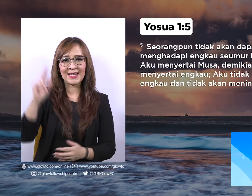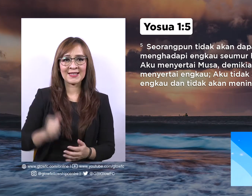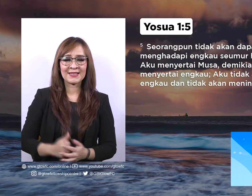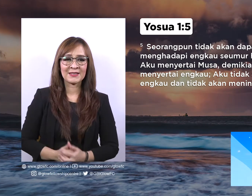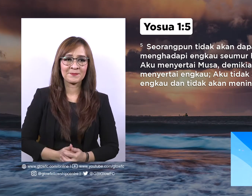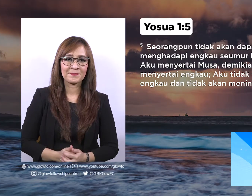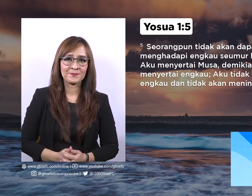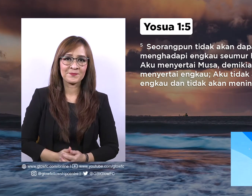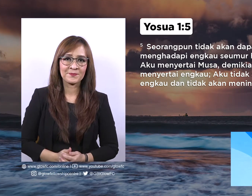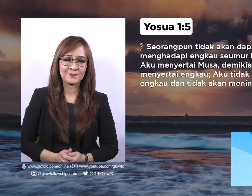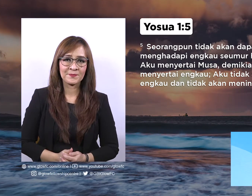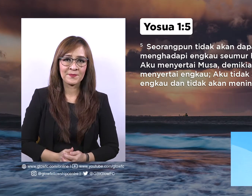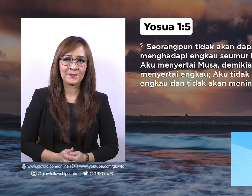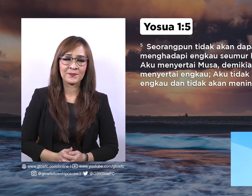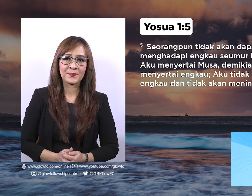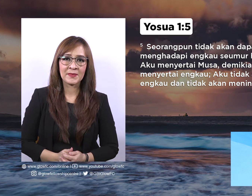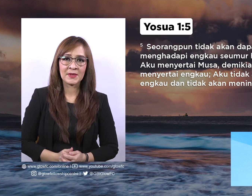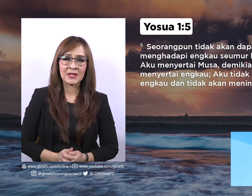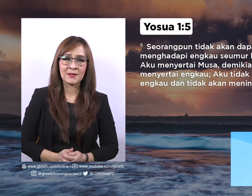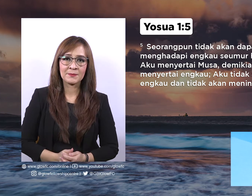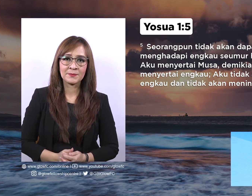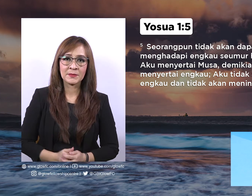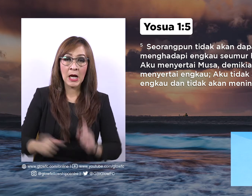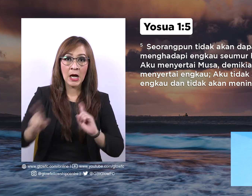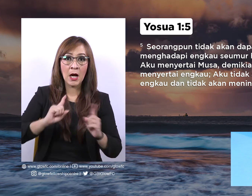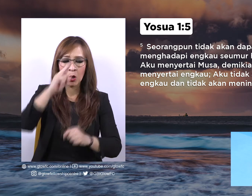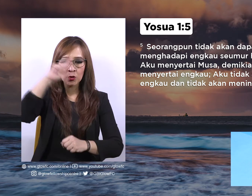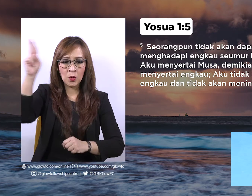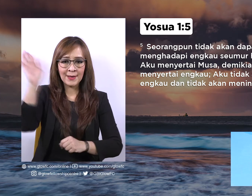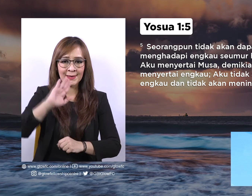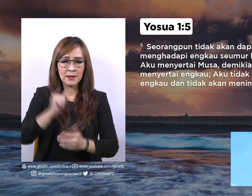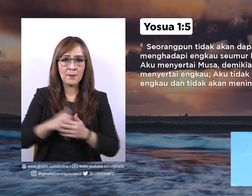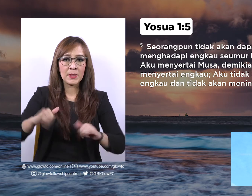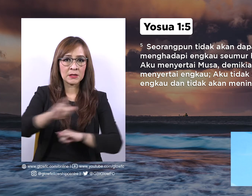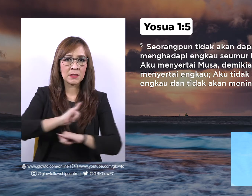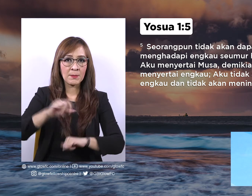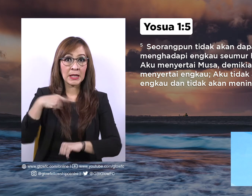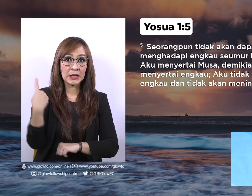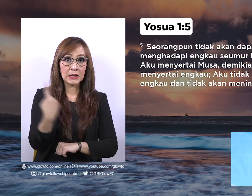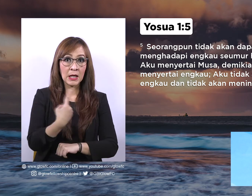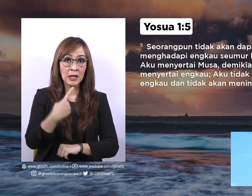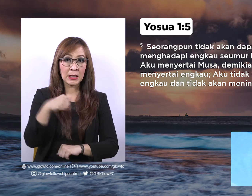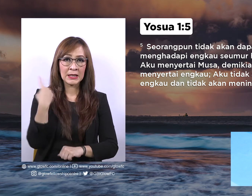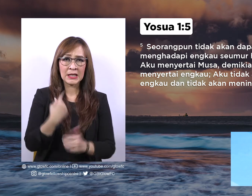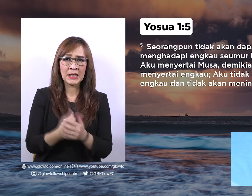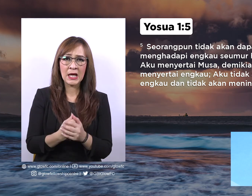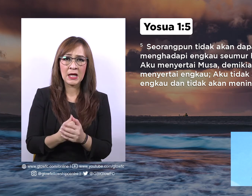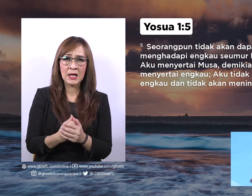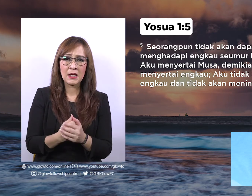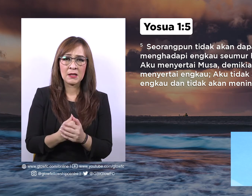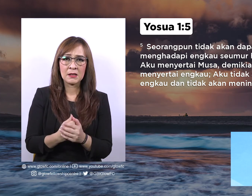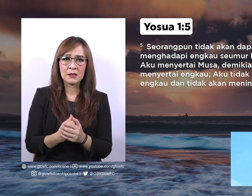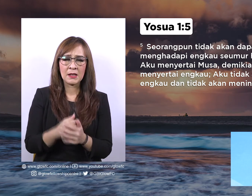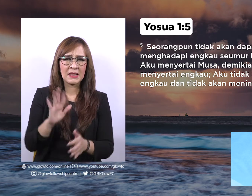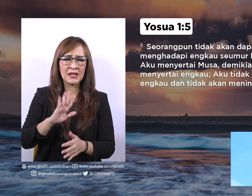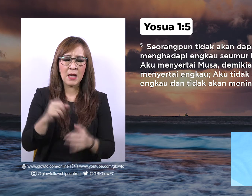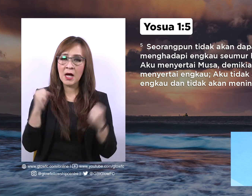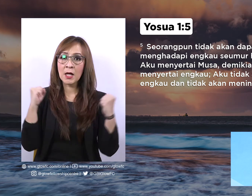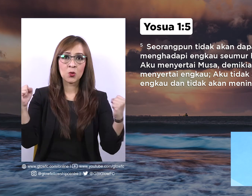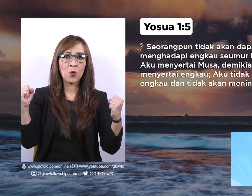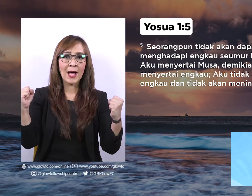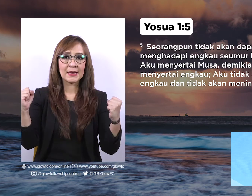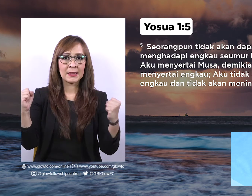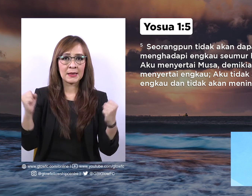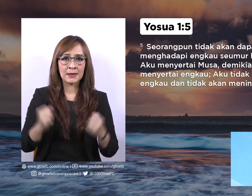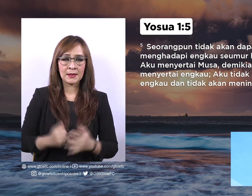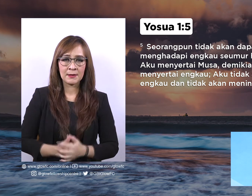dikatakan tidak dapat bertahan menghadapi engkau seumur hidupmu seperti aku menyertai Musa demikian aku menyertai engkau aku tidak akan membiarkan kau sudah tidak akan